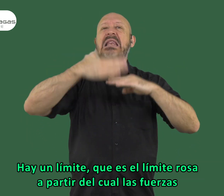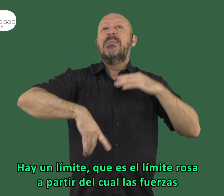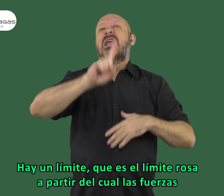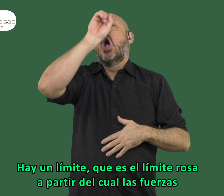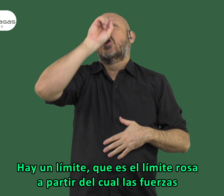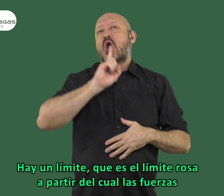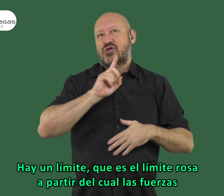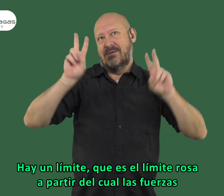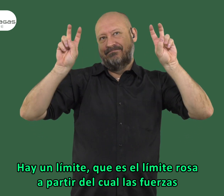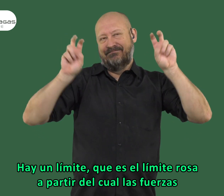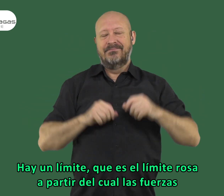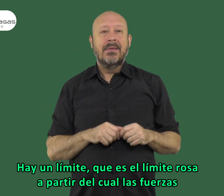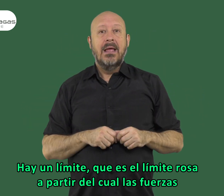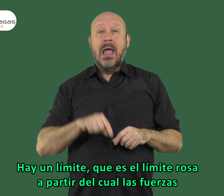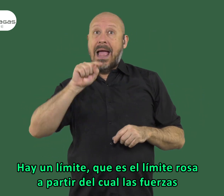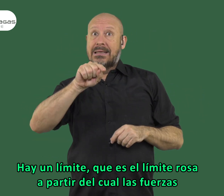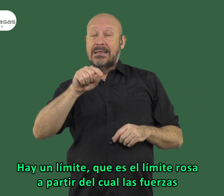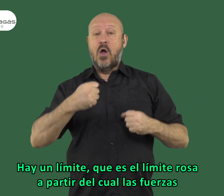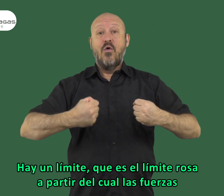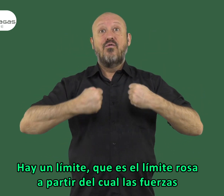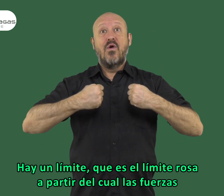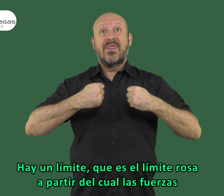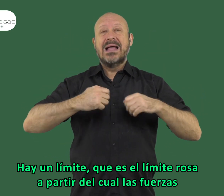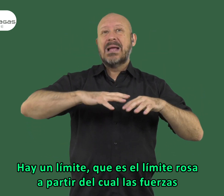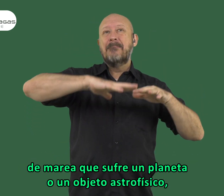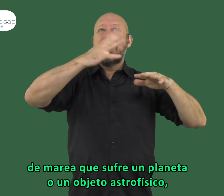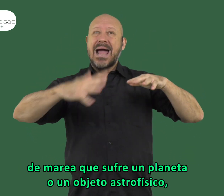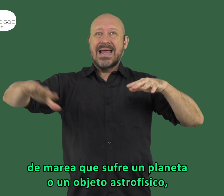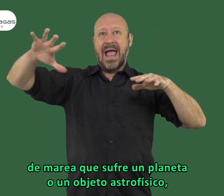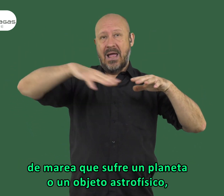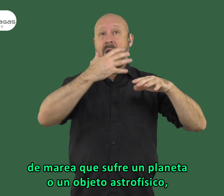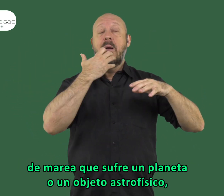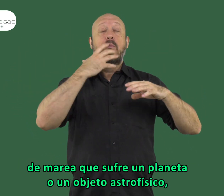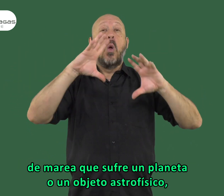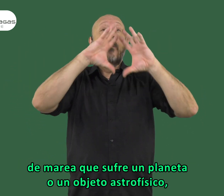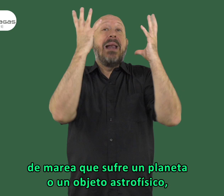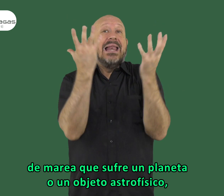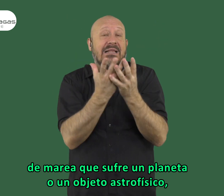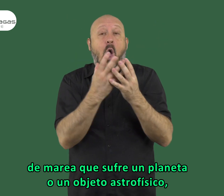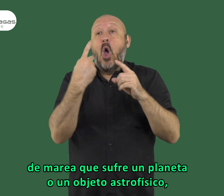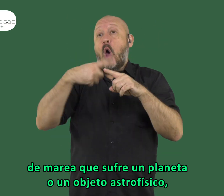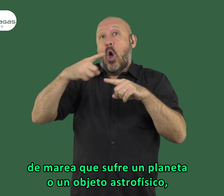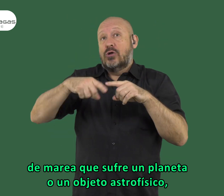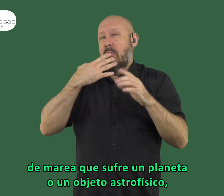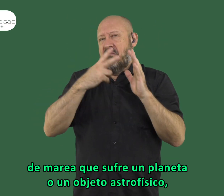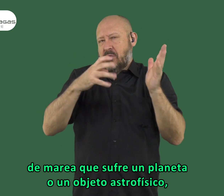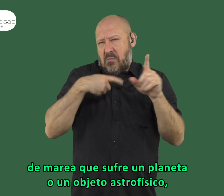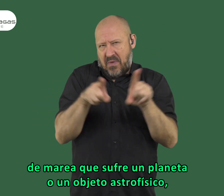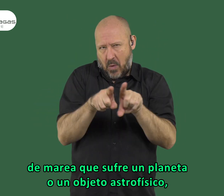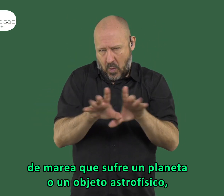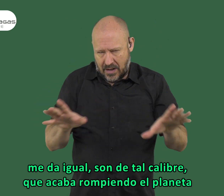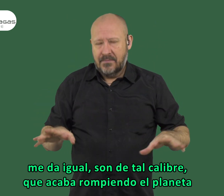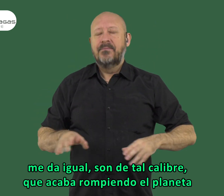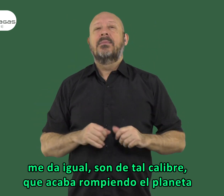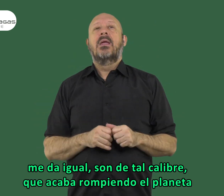el límite rosa, que a partir del cual las fuerzas de marea que sufre un planeta o un objeto